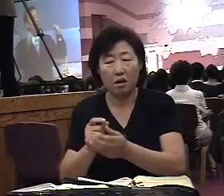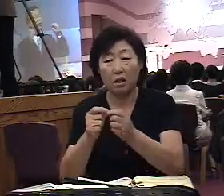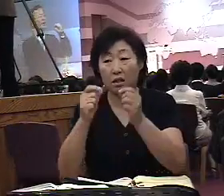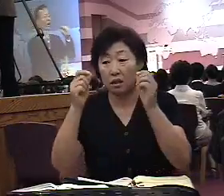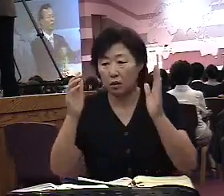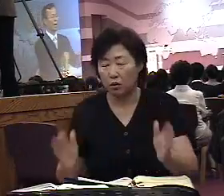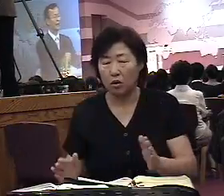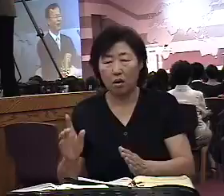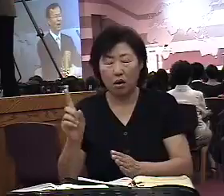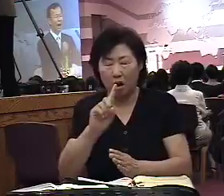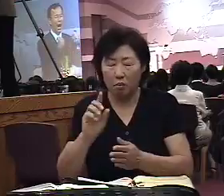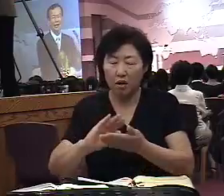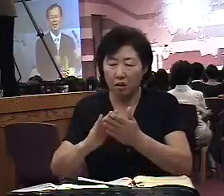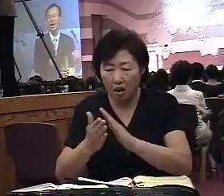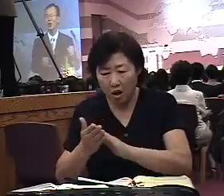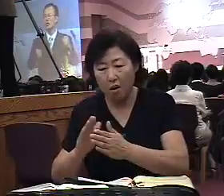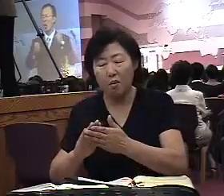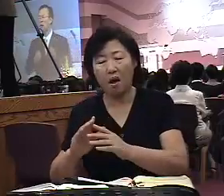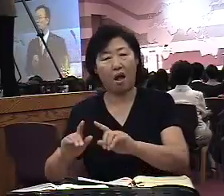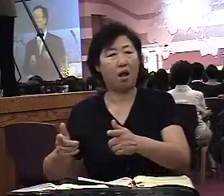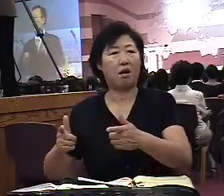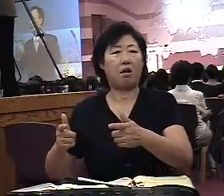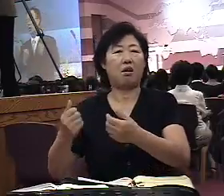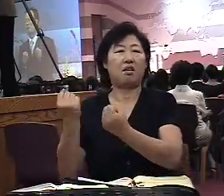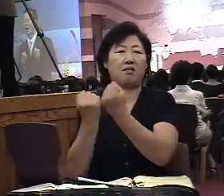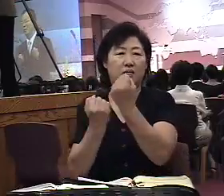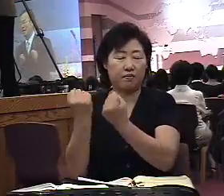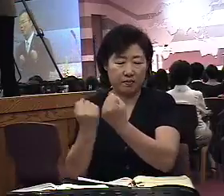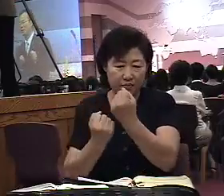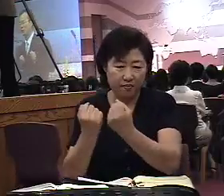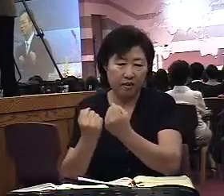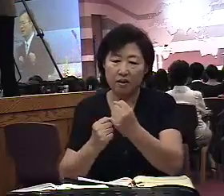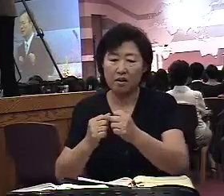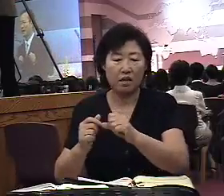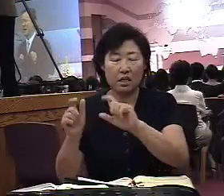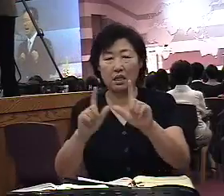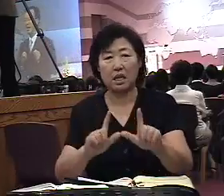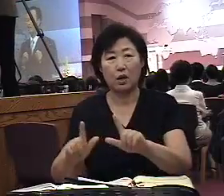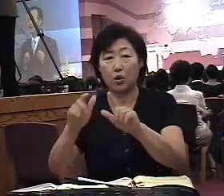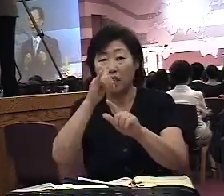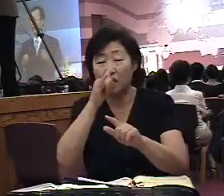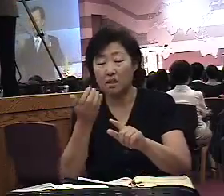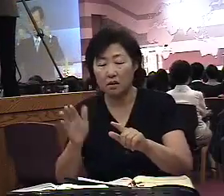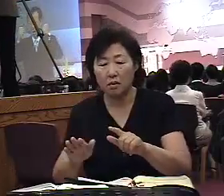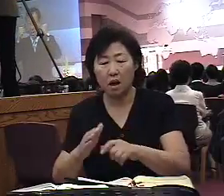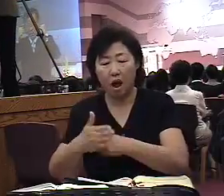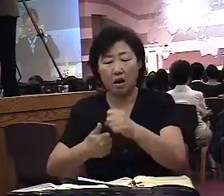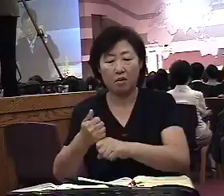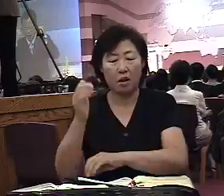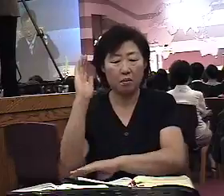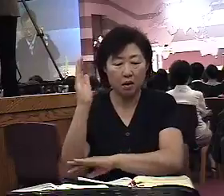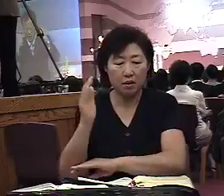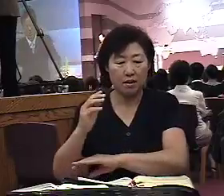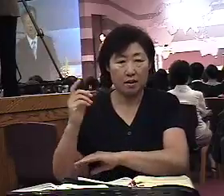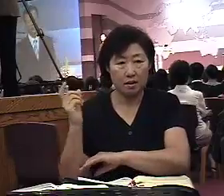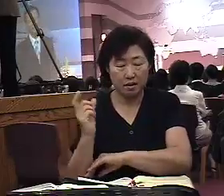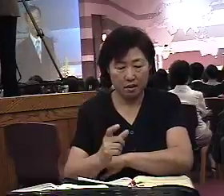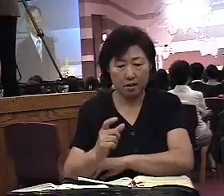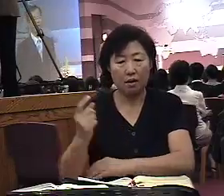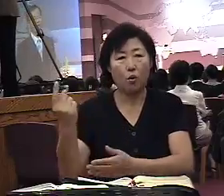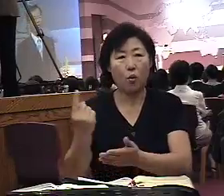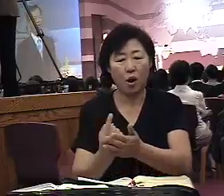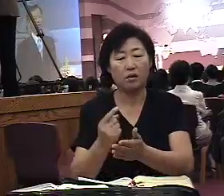그동안 아무리 타협하며 아니라고 설득하고 설명하고 살고 있었지만 하나님의 말씀이 강력하게